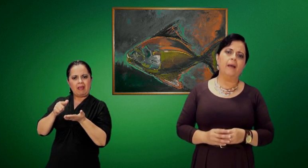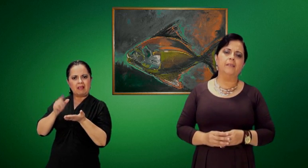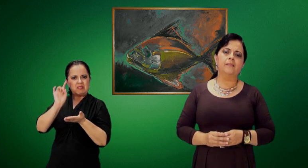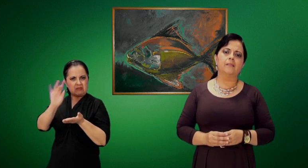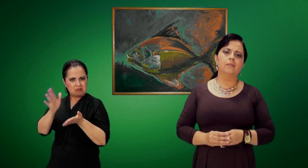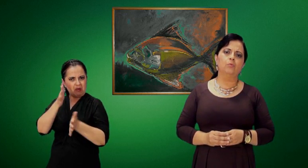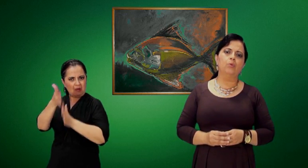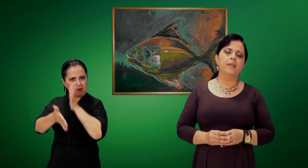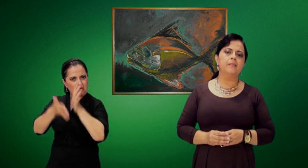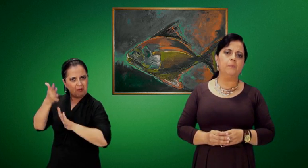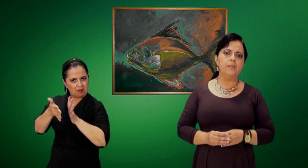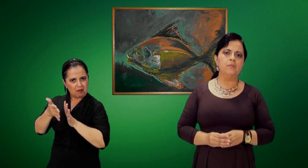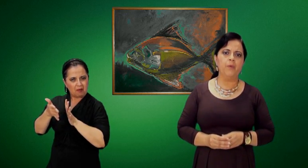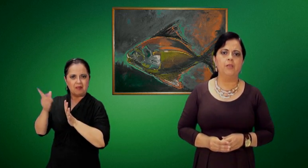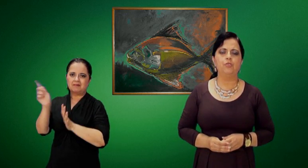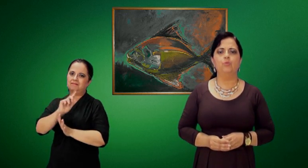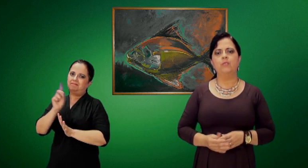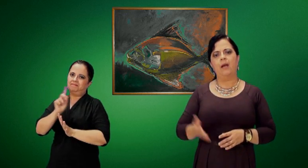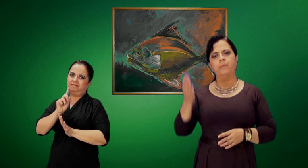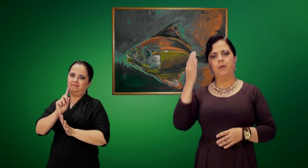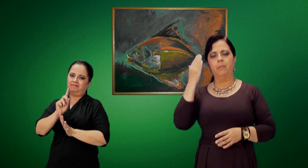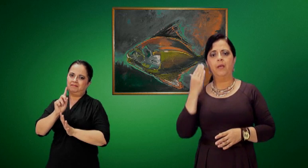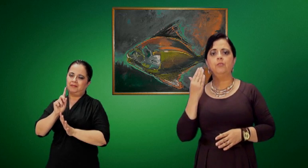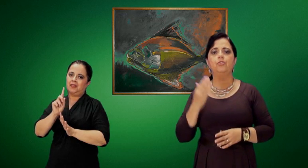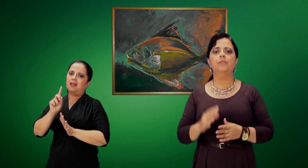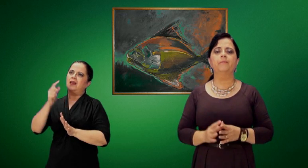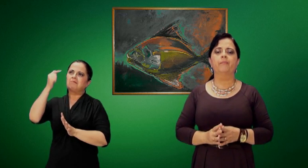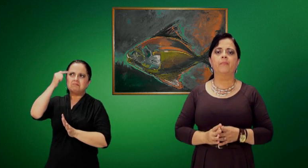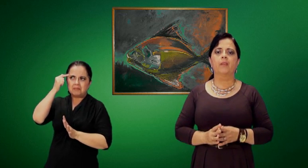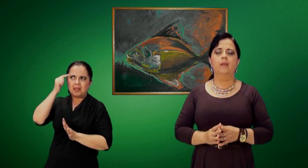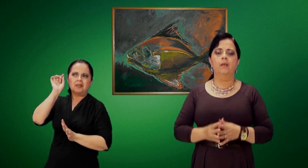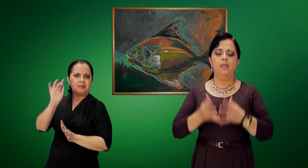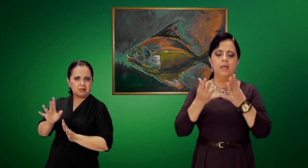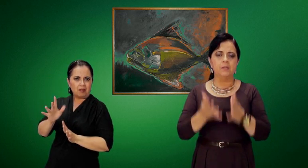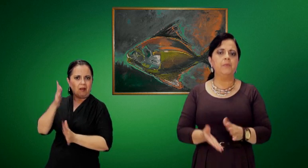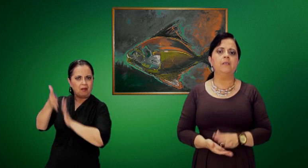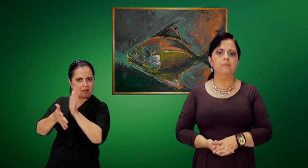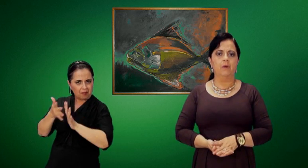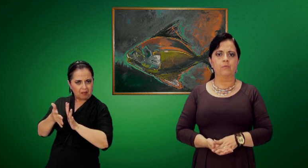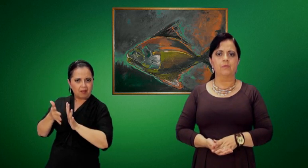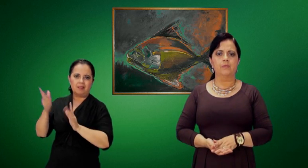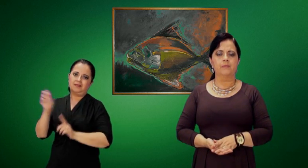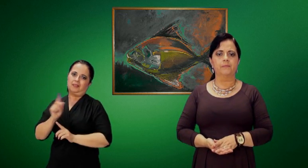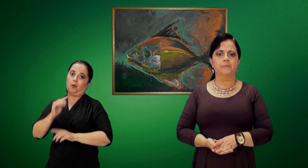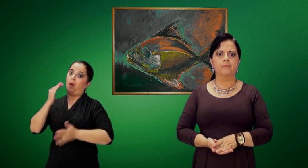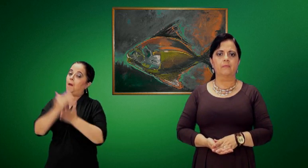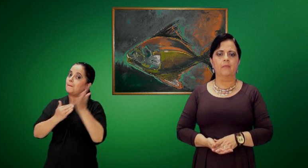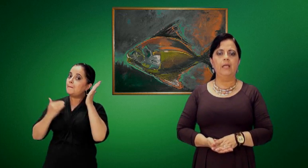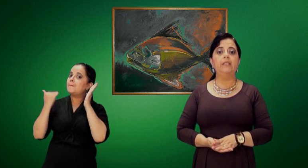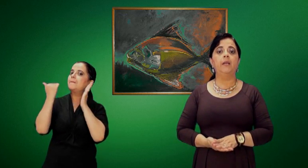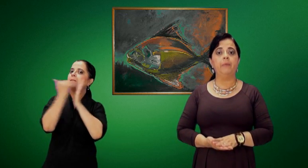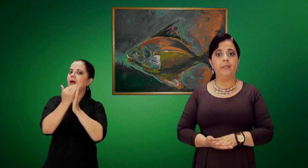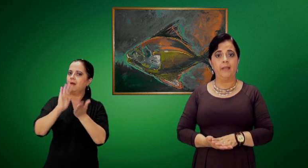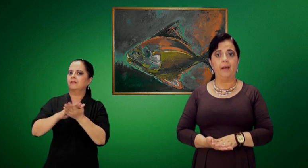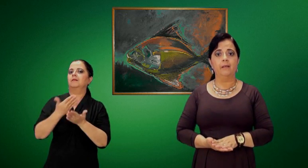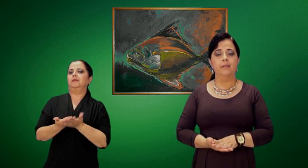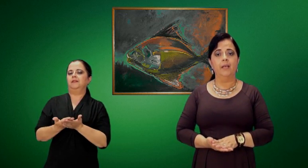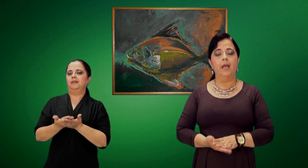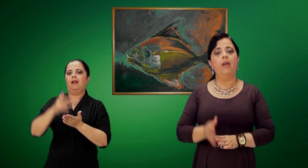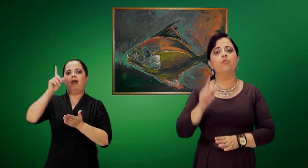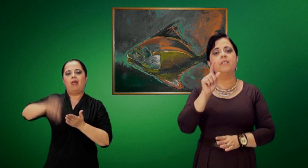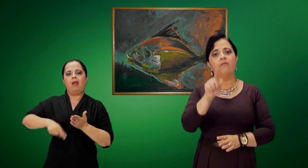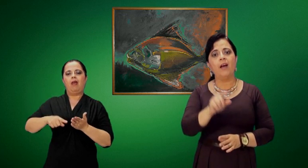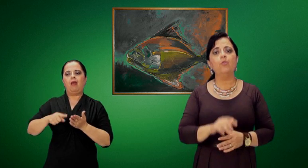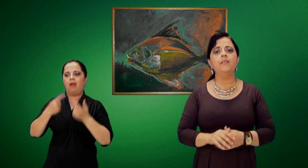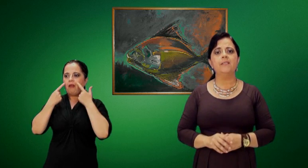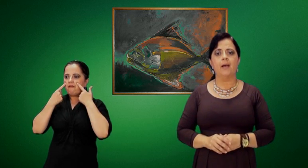muito mais do que simplesmente usar a minha mente e as minhas mãos. Interpretar